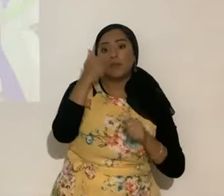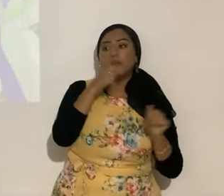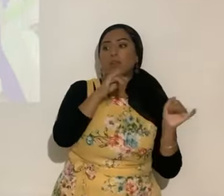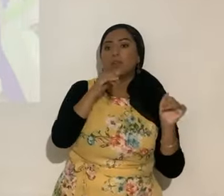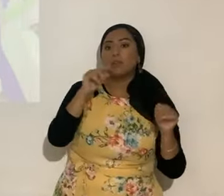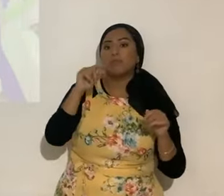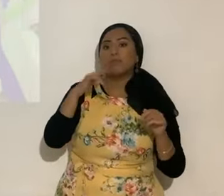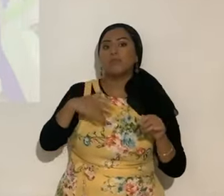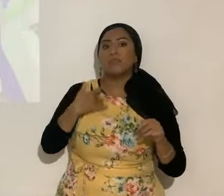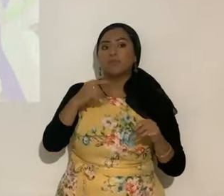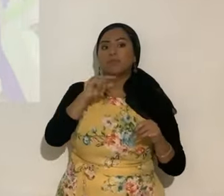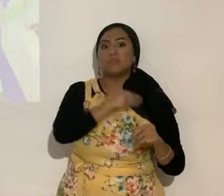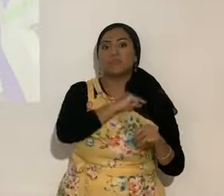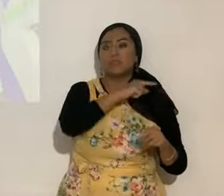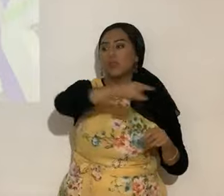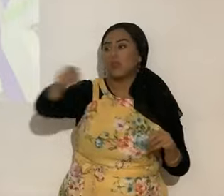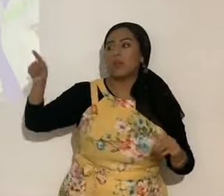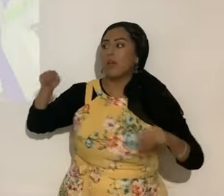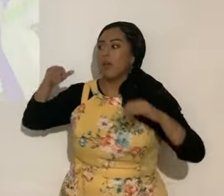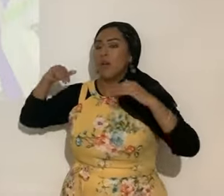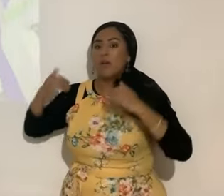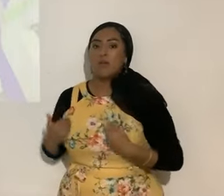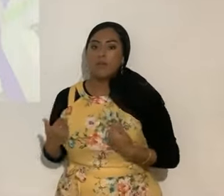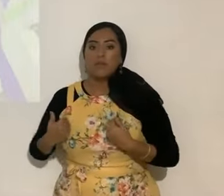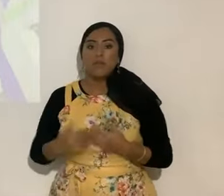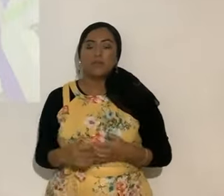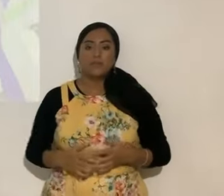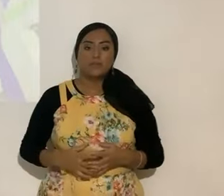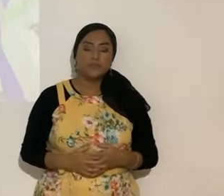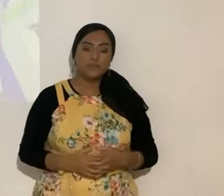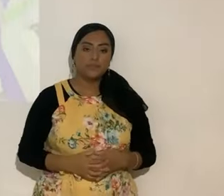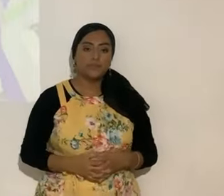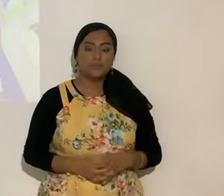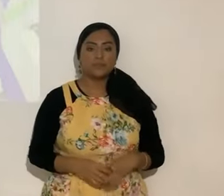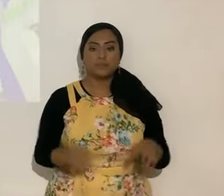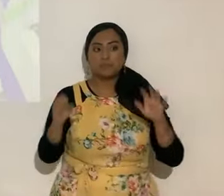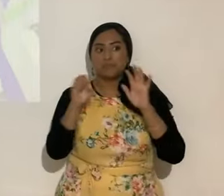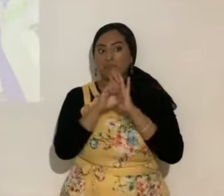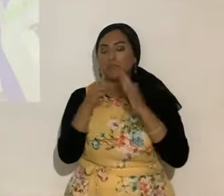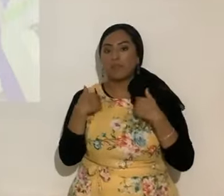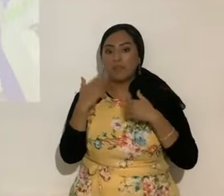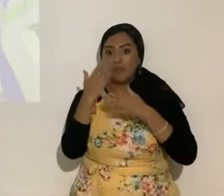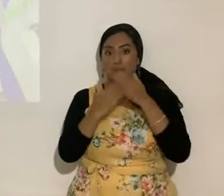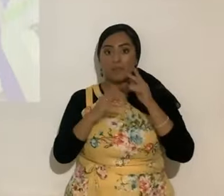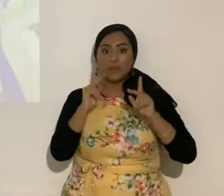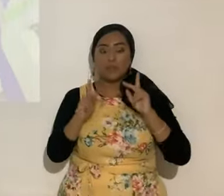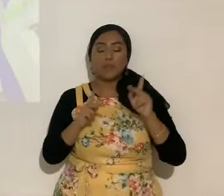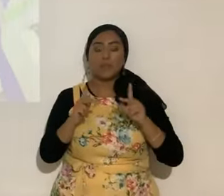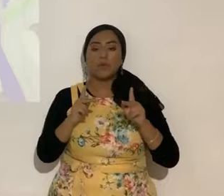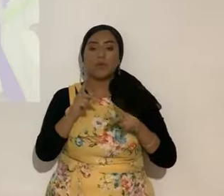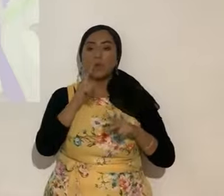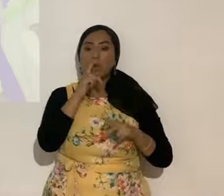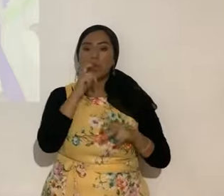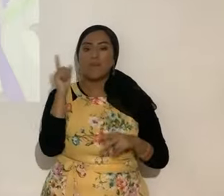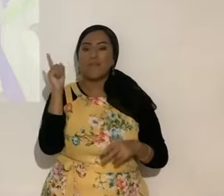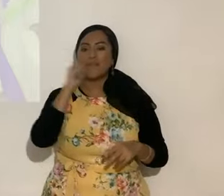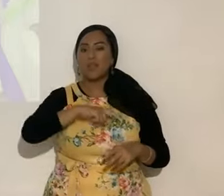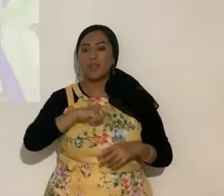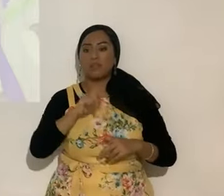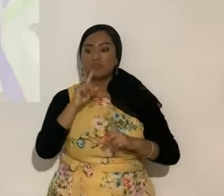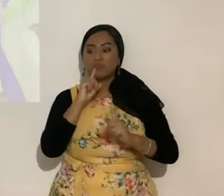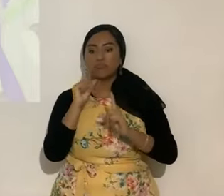otros, sean culpables o inocentes. Por ejemplo, hay gente que chantajea. ¿Qué es el